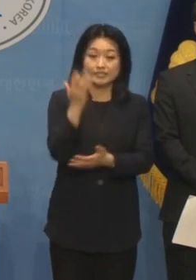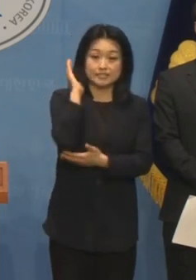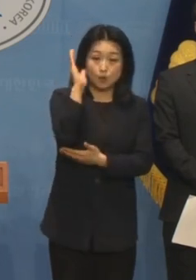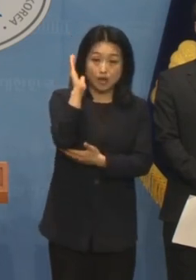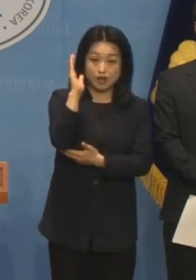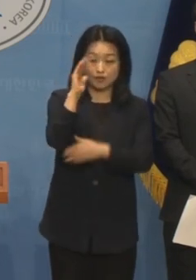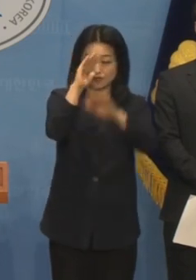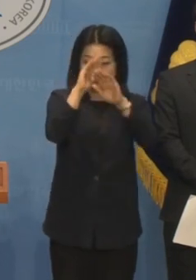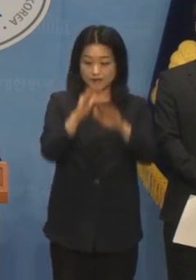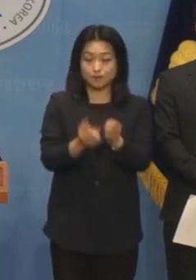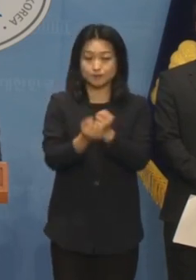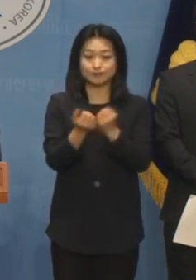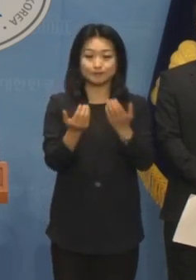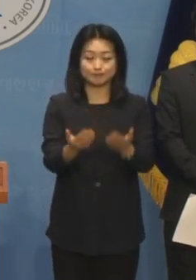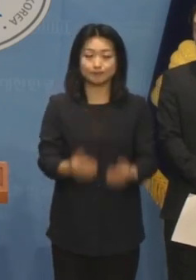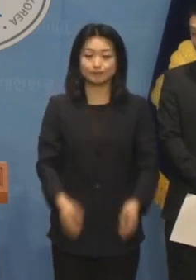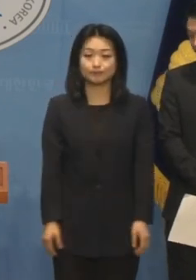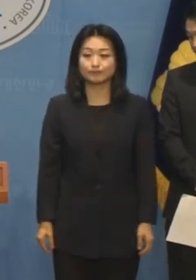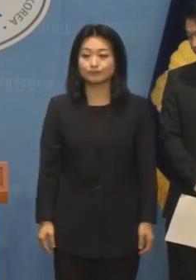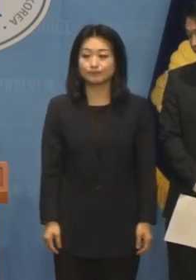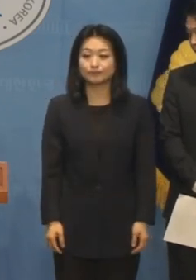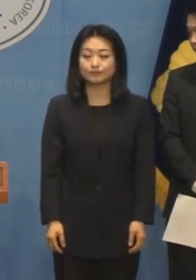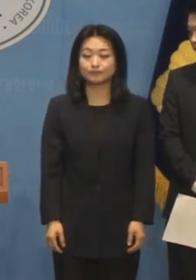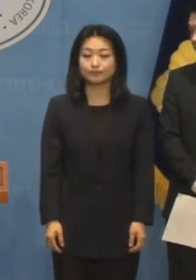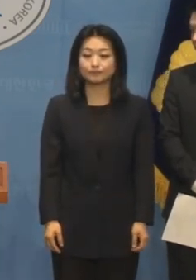기자회견문을 낭독하겠습니다.